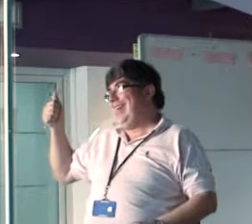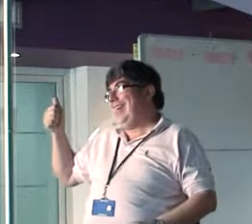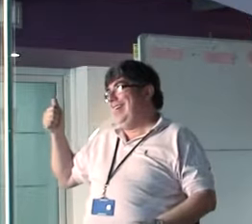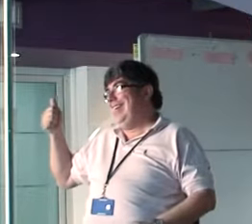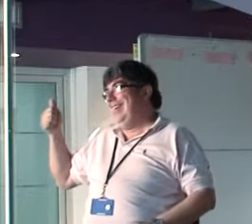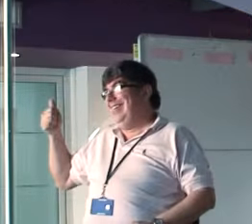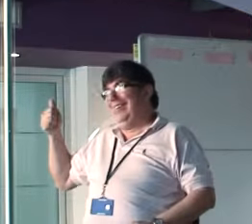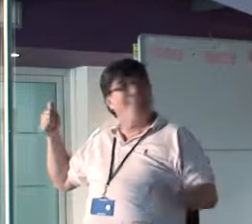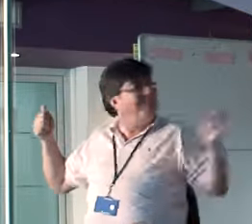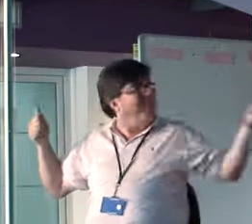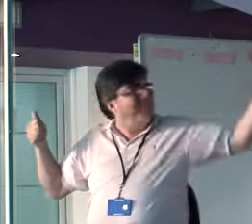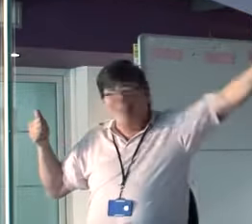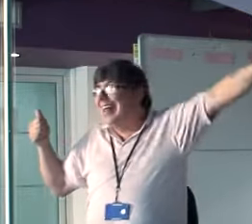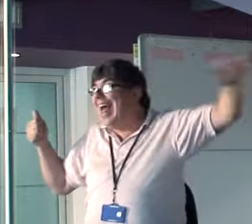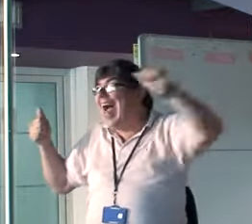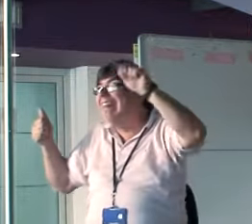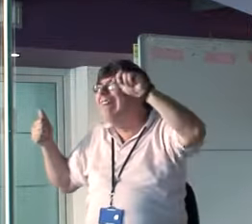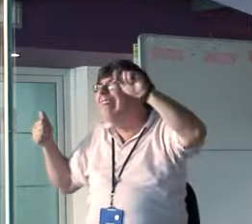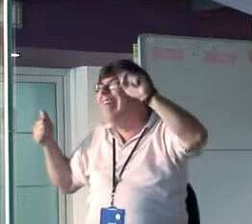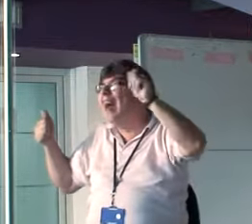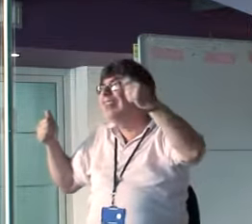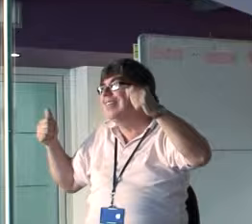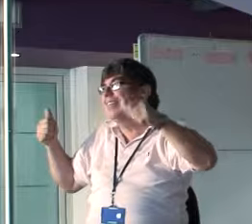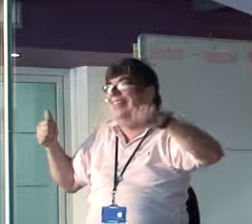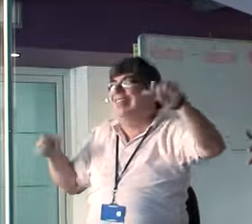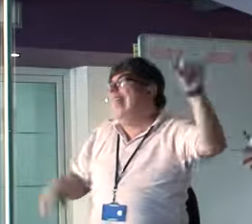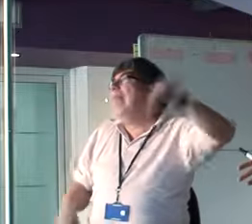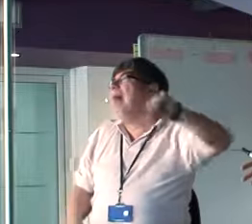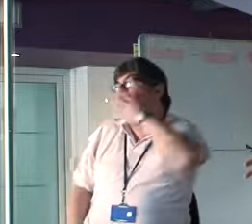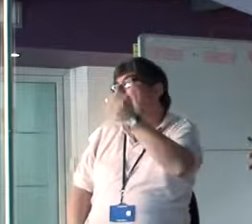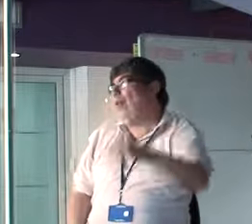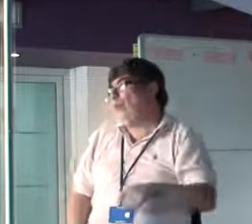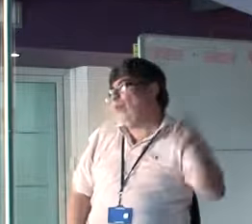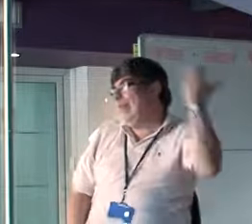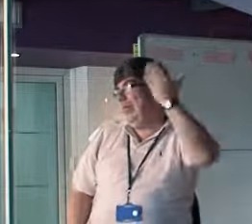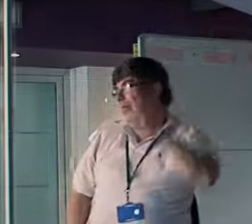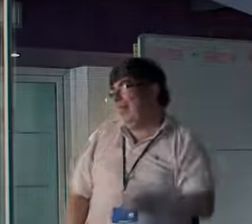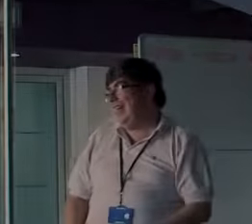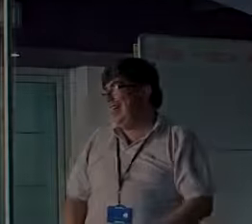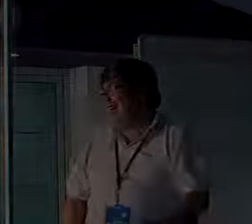Y el antagonista es el malo de la película.